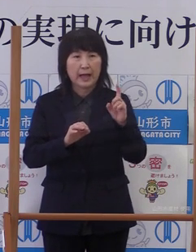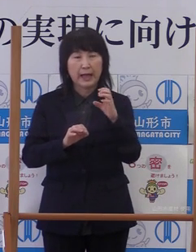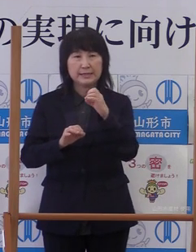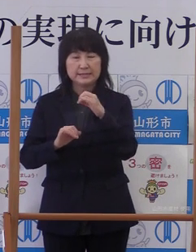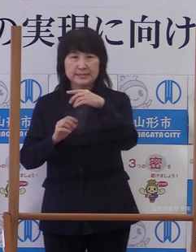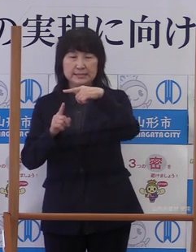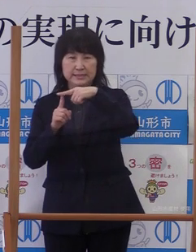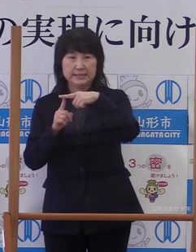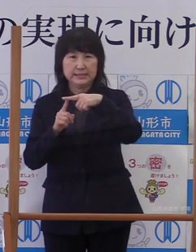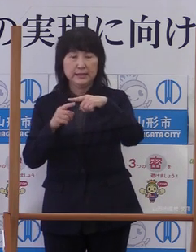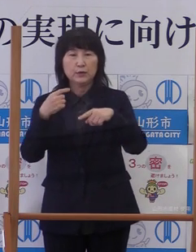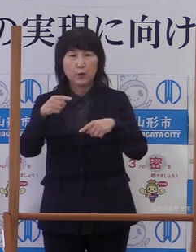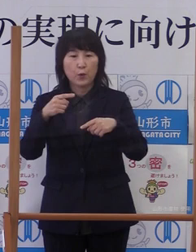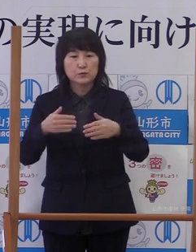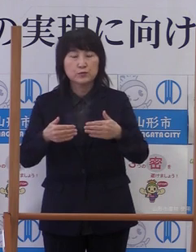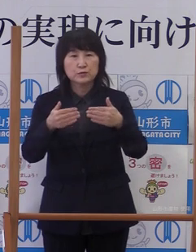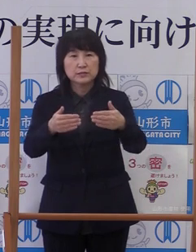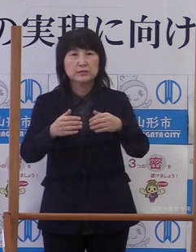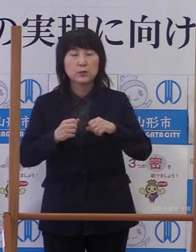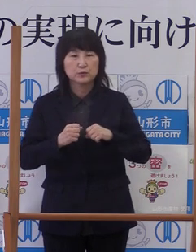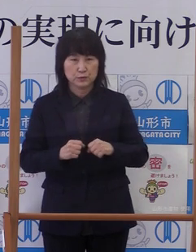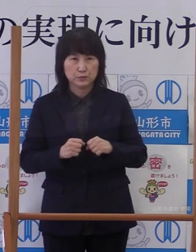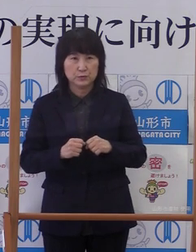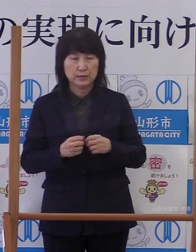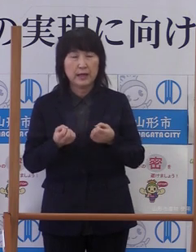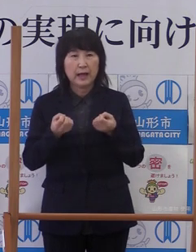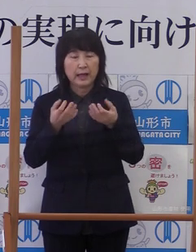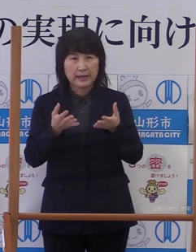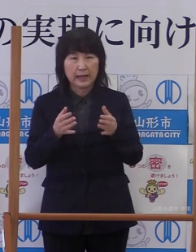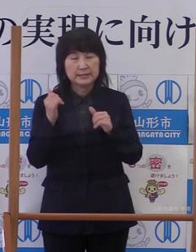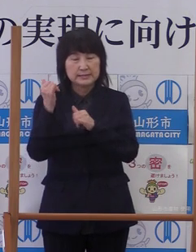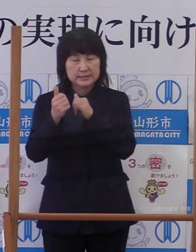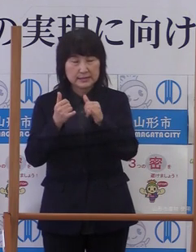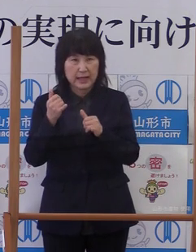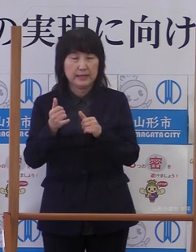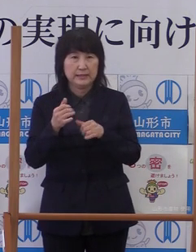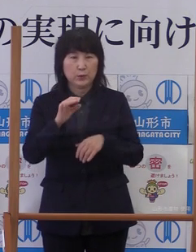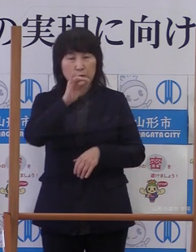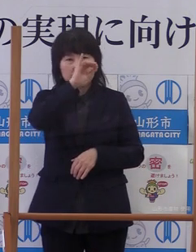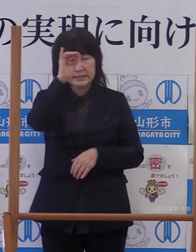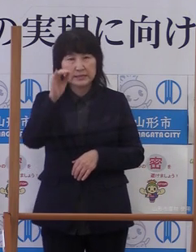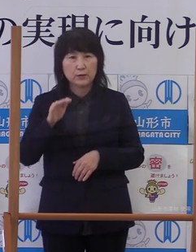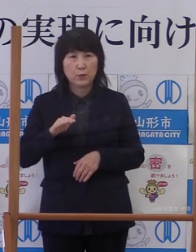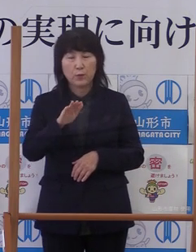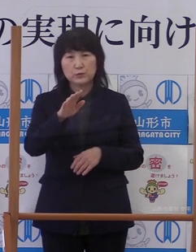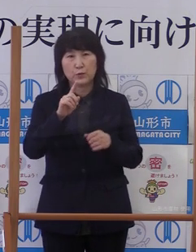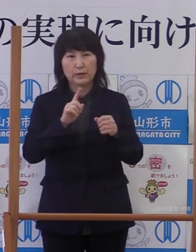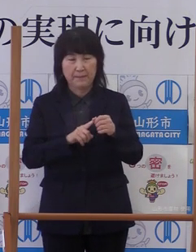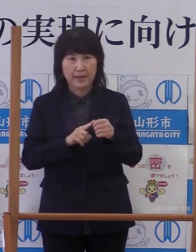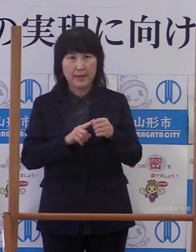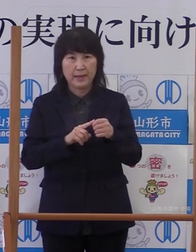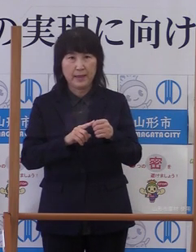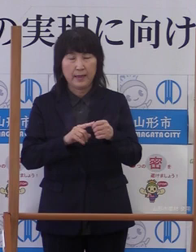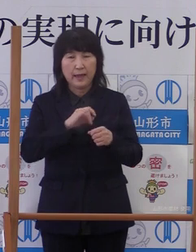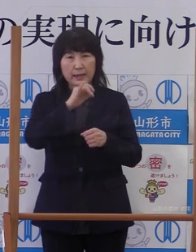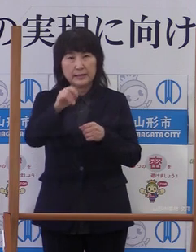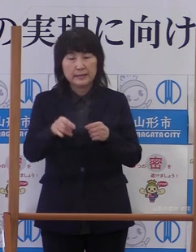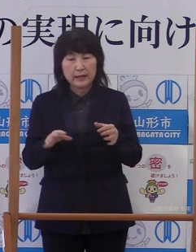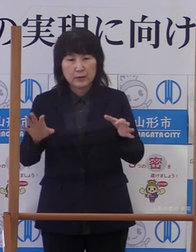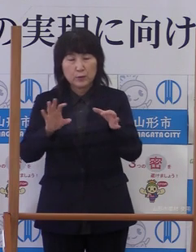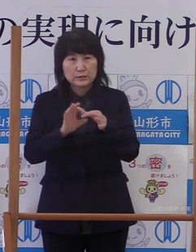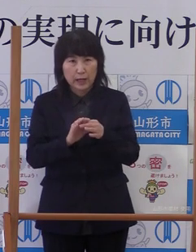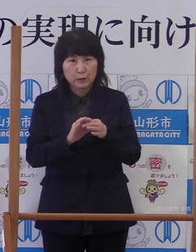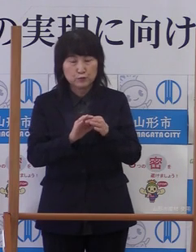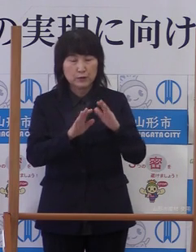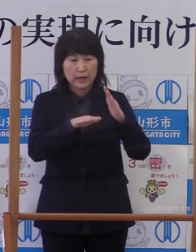。また新しい時代に必要な資質能力の向上として、オンライン型家庭学習を